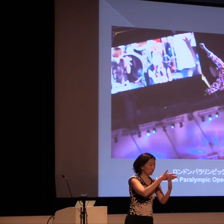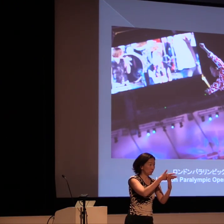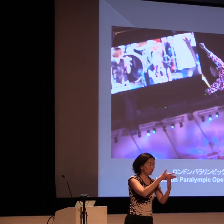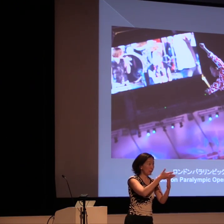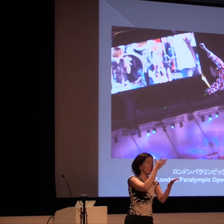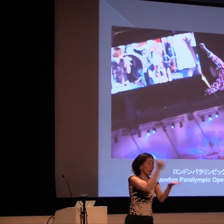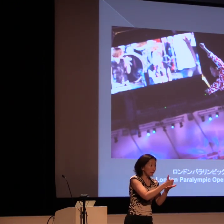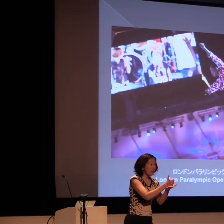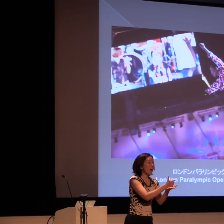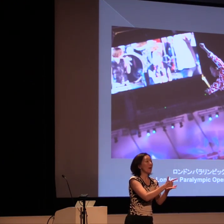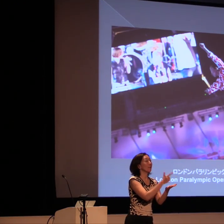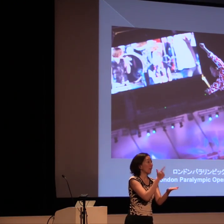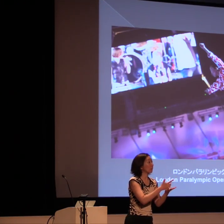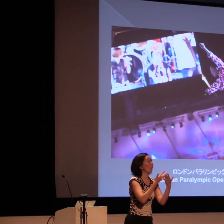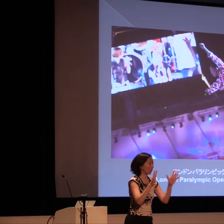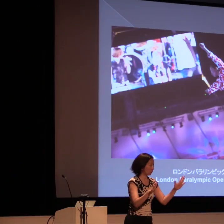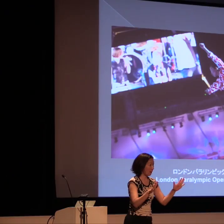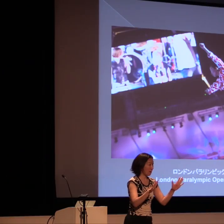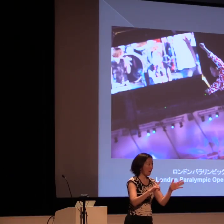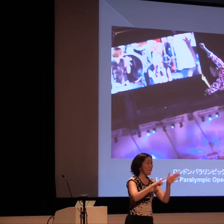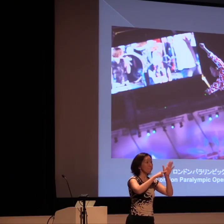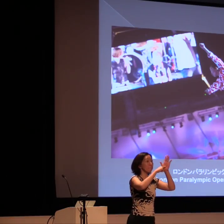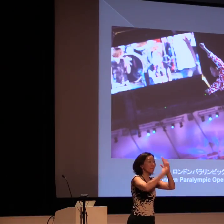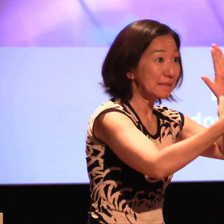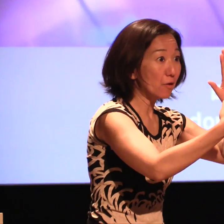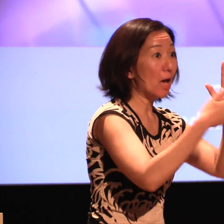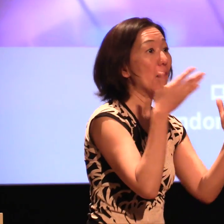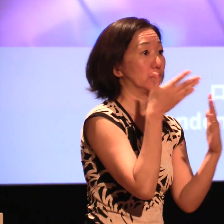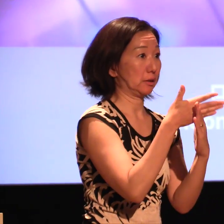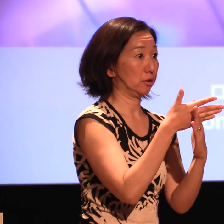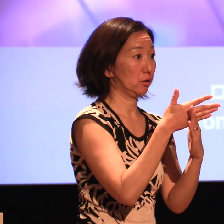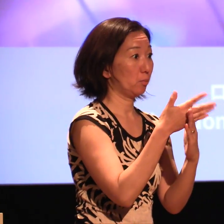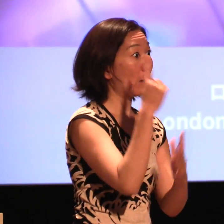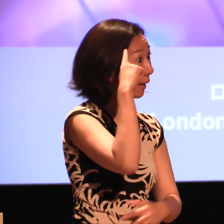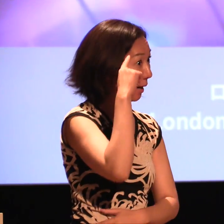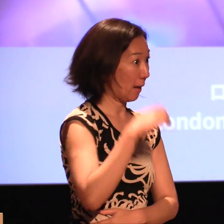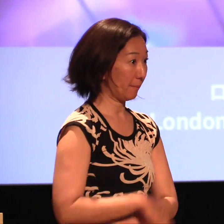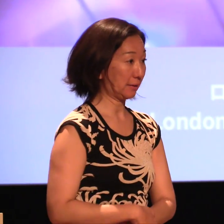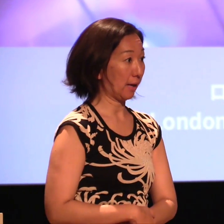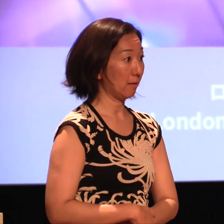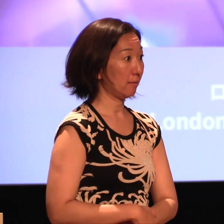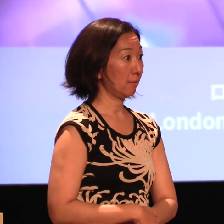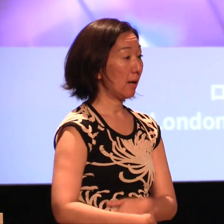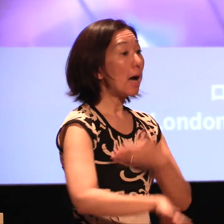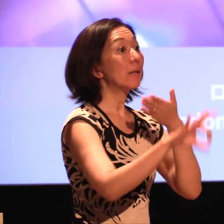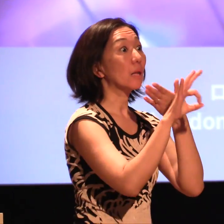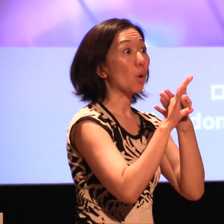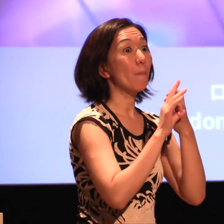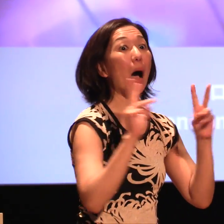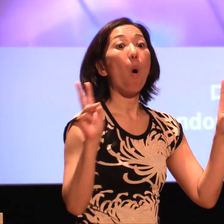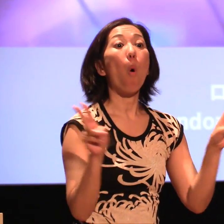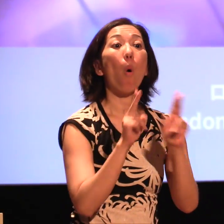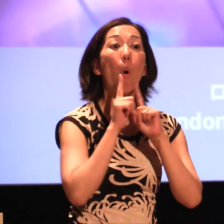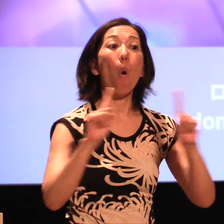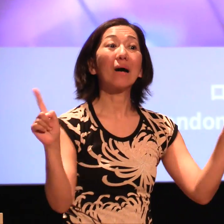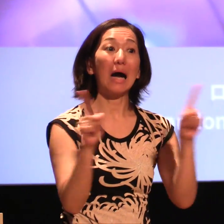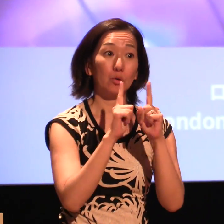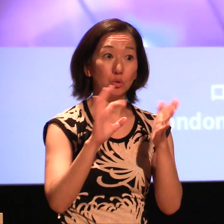ス だけではなくて見せるアクセスを考えました。